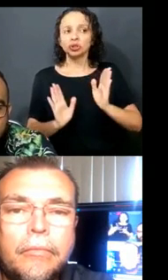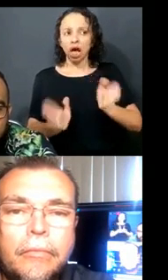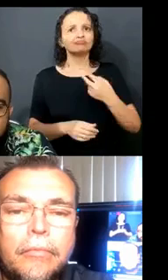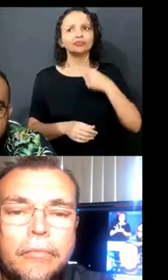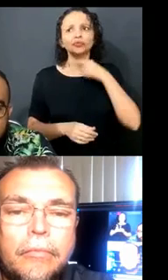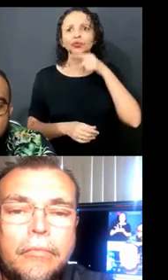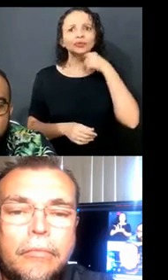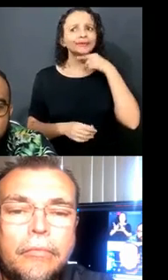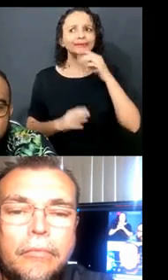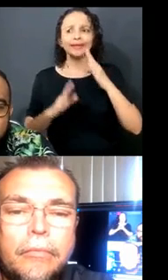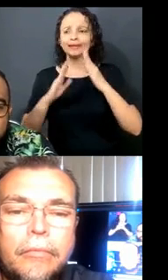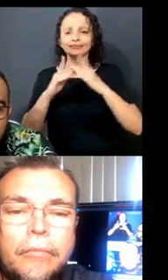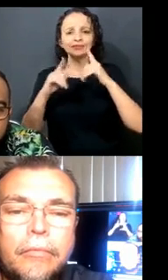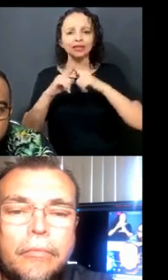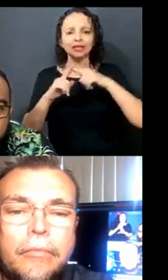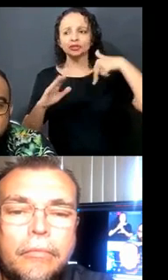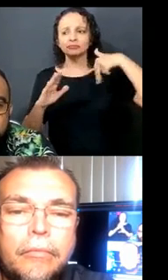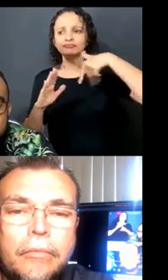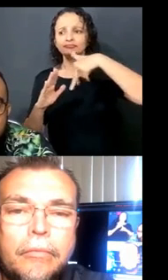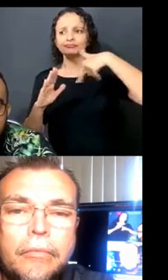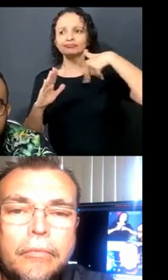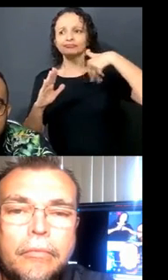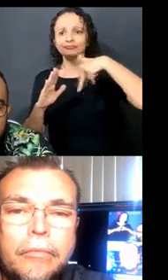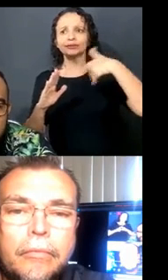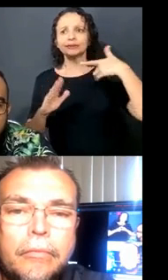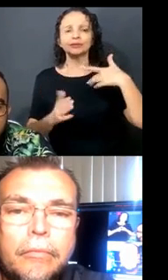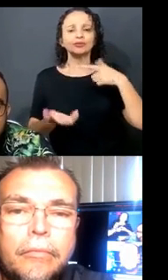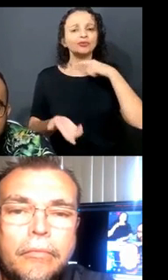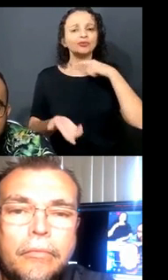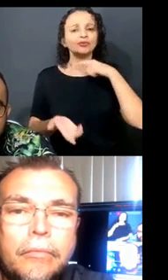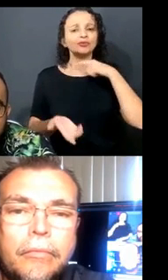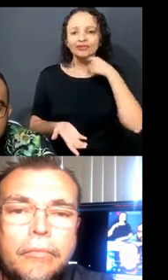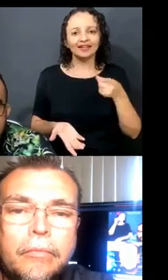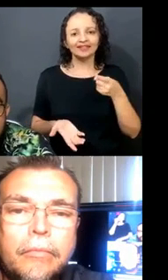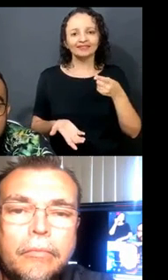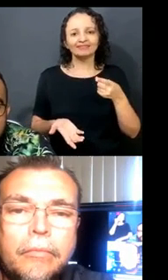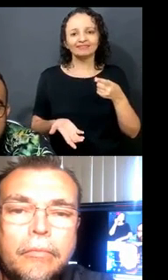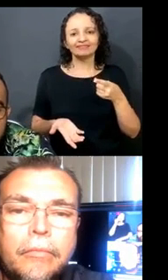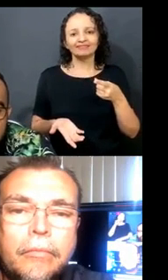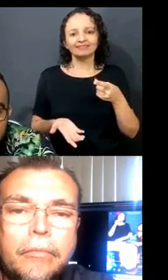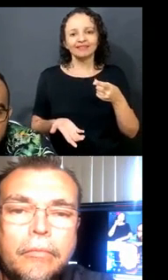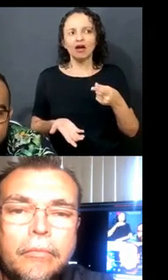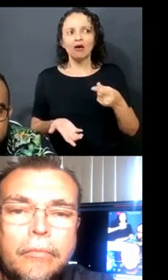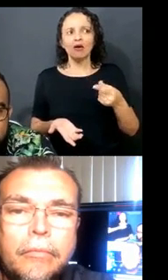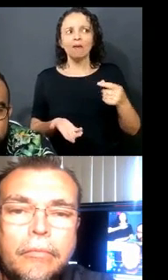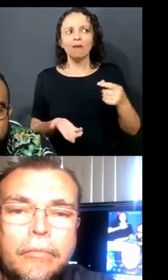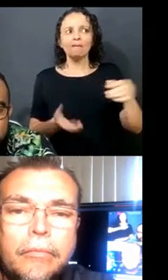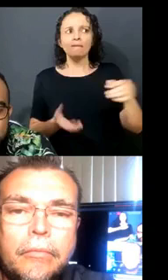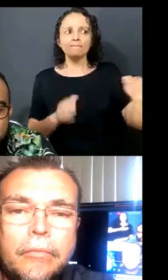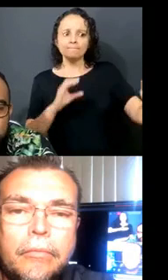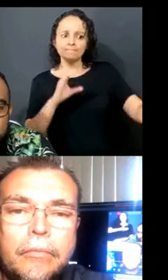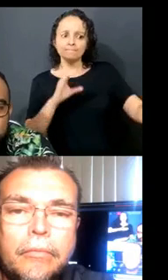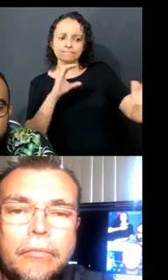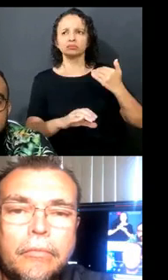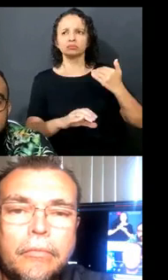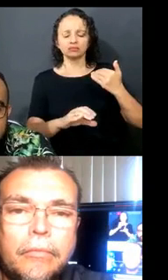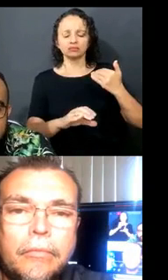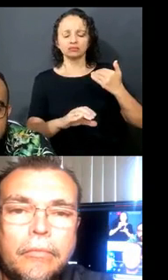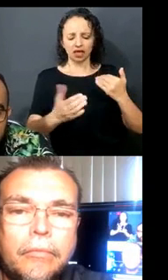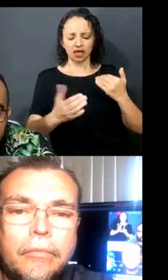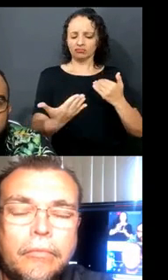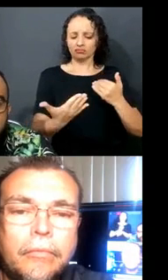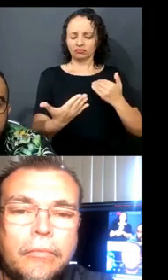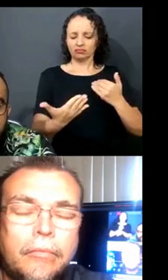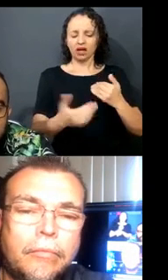cultos, porque ela tem um problema de saúde, ela vem a alguns cultos, e ela mandou uma mensagem para mim. A filha dela